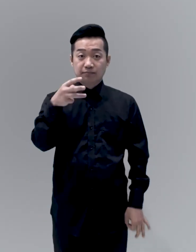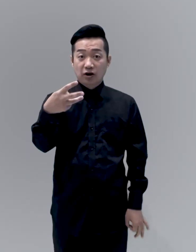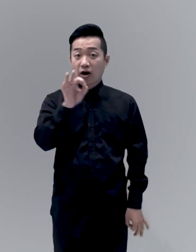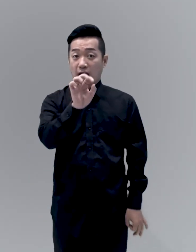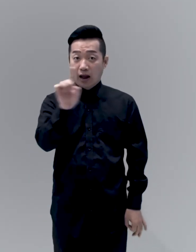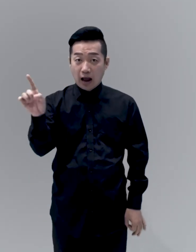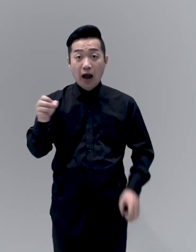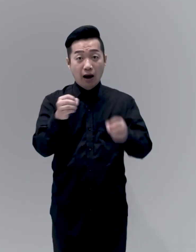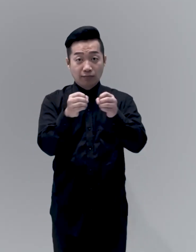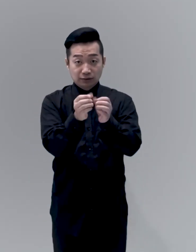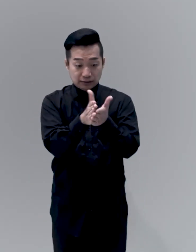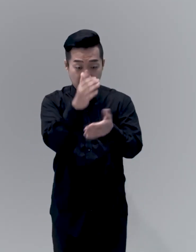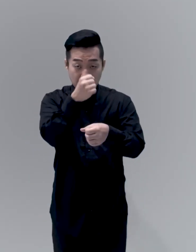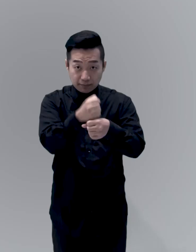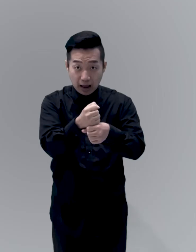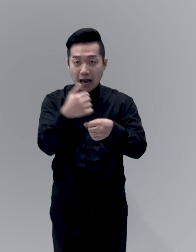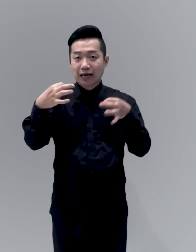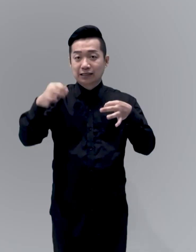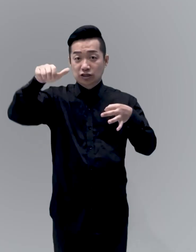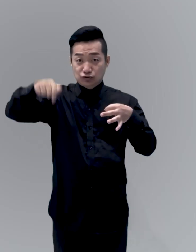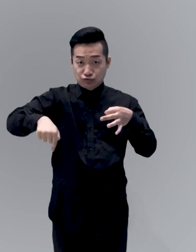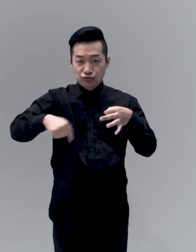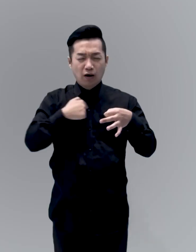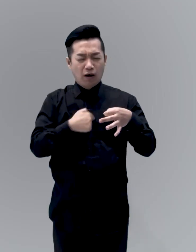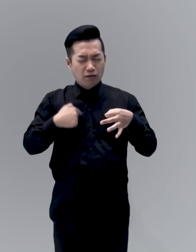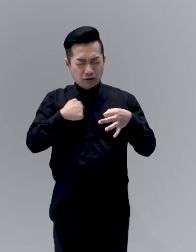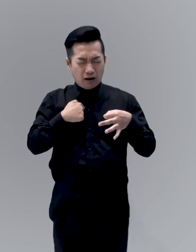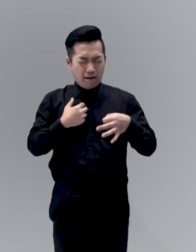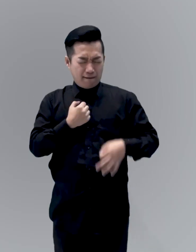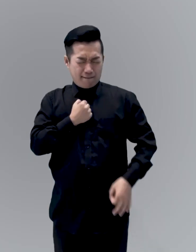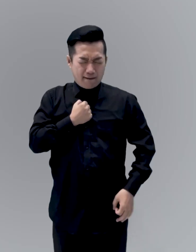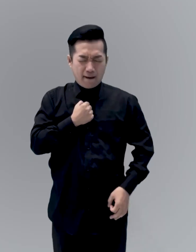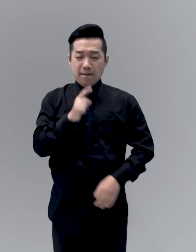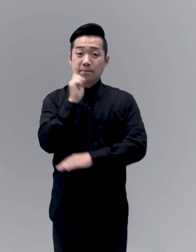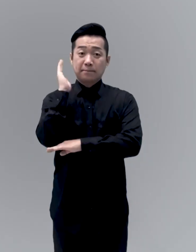김별아 문학으로 되살려낸 백범 김구, 가슴에 맺힌 말들.